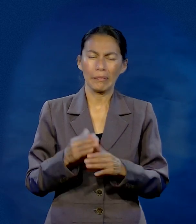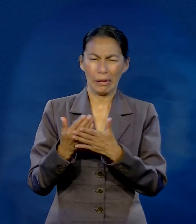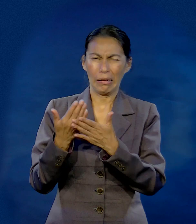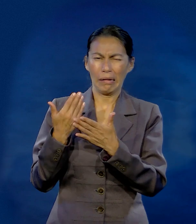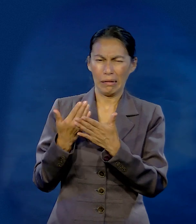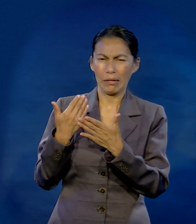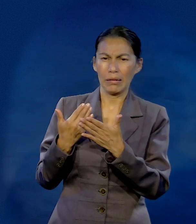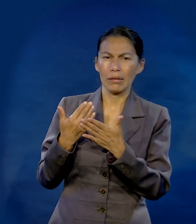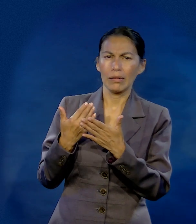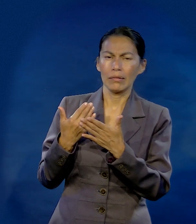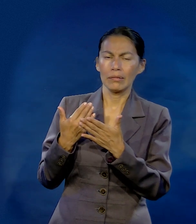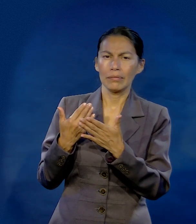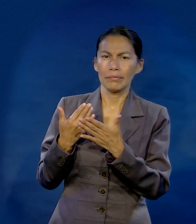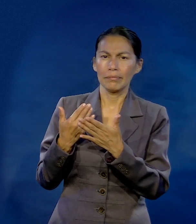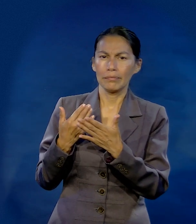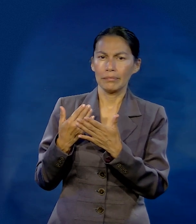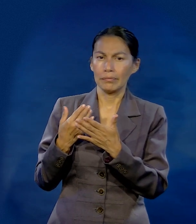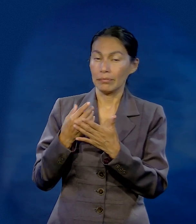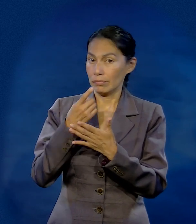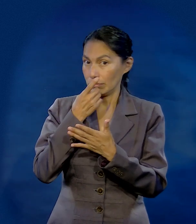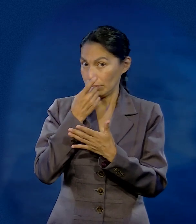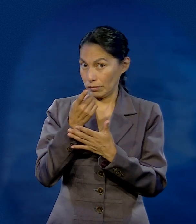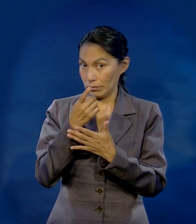pero Dios le dijo atención